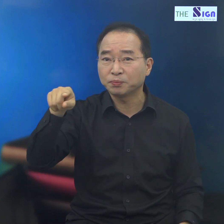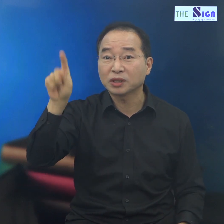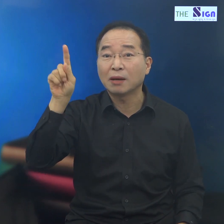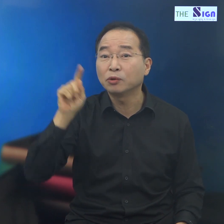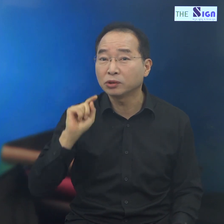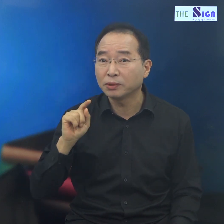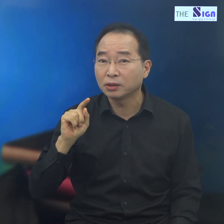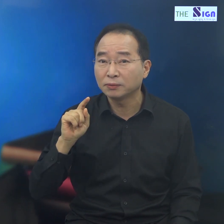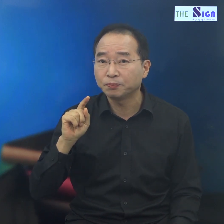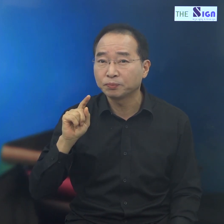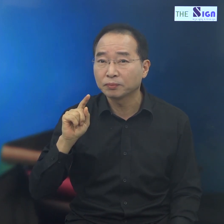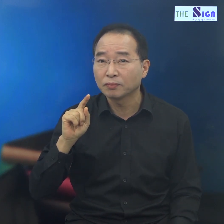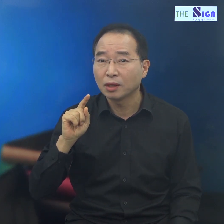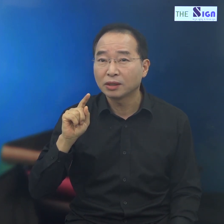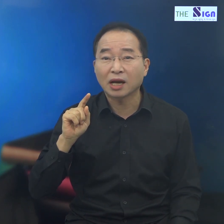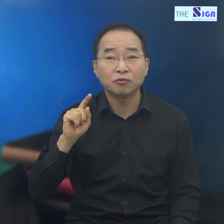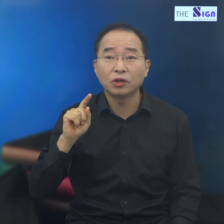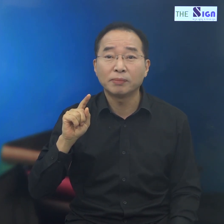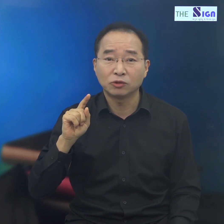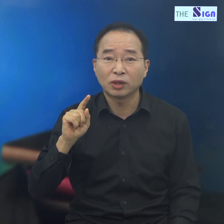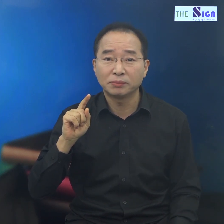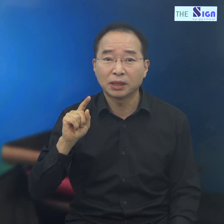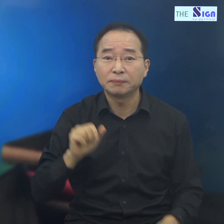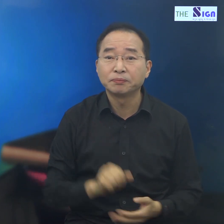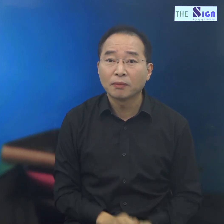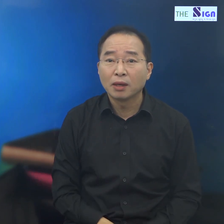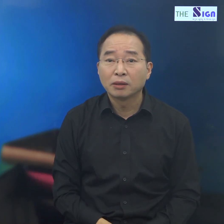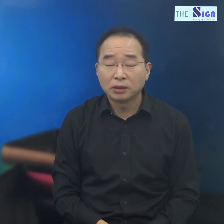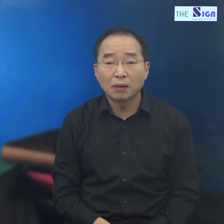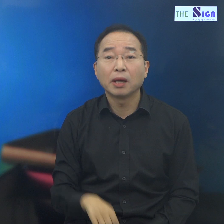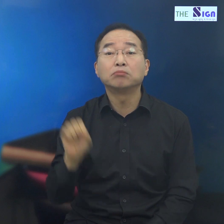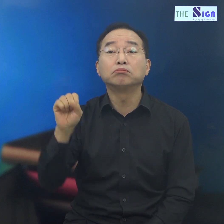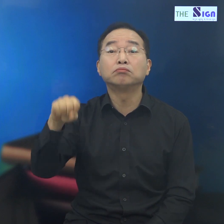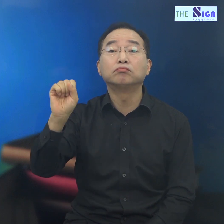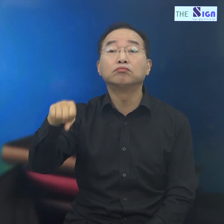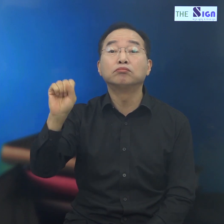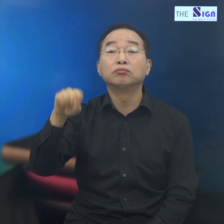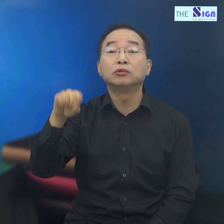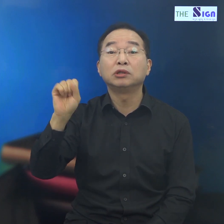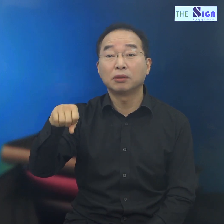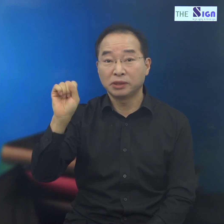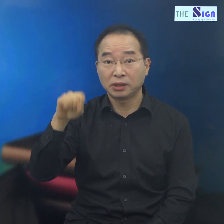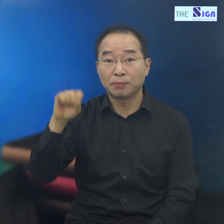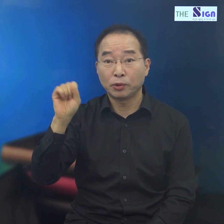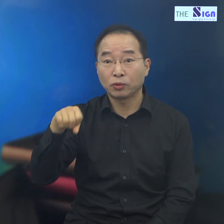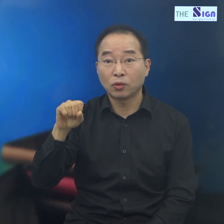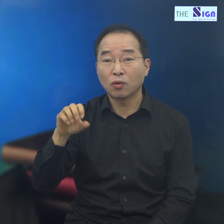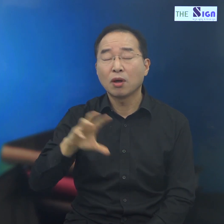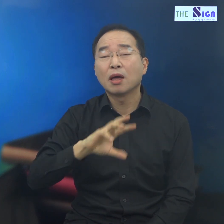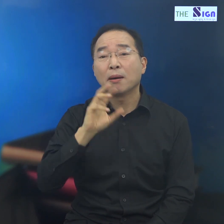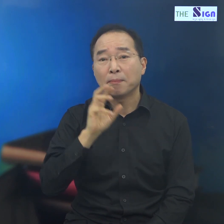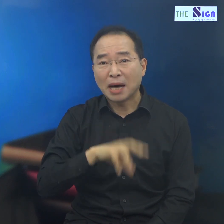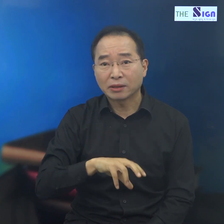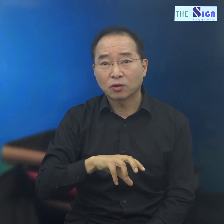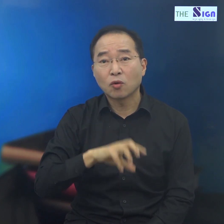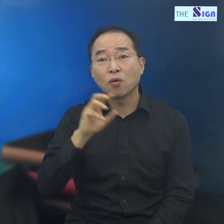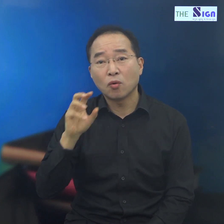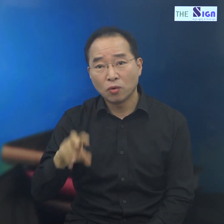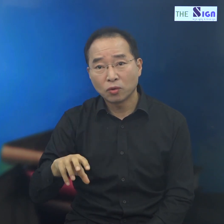잘못 쓰면은 약간 위험한 수합니다. 그 다음에 이런 식의 표현도 맞고